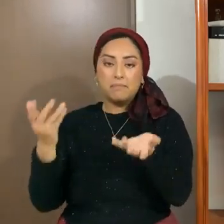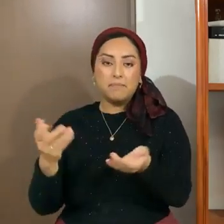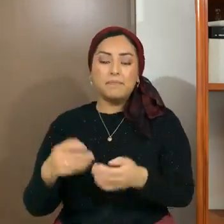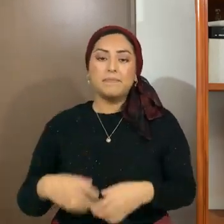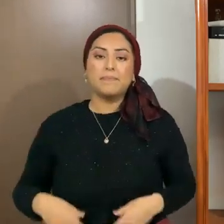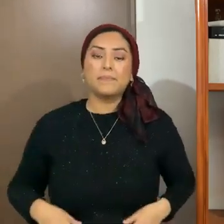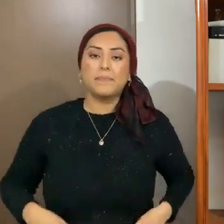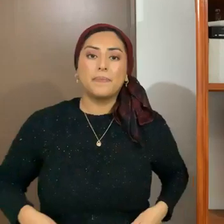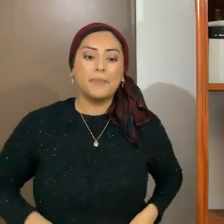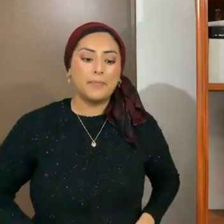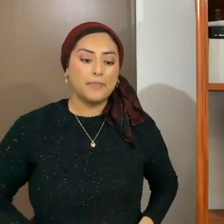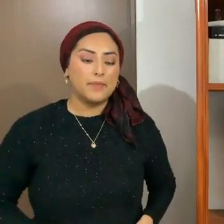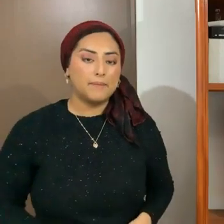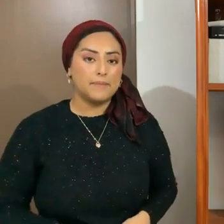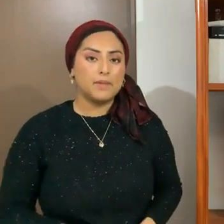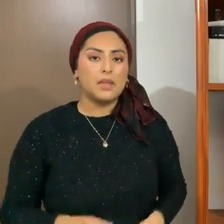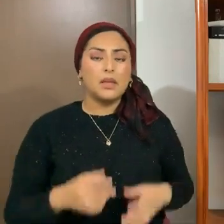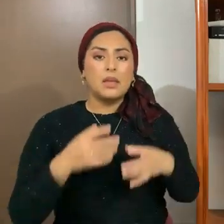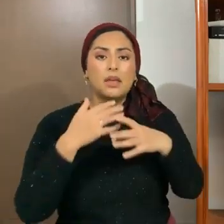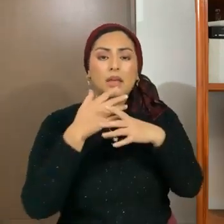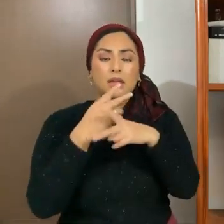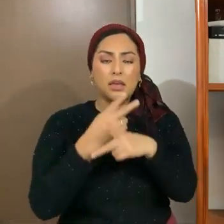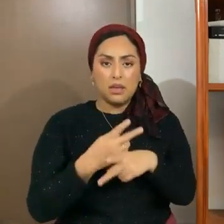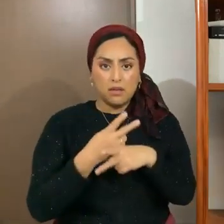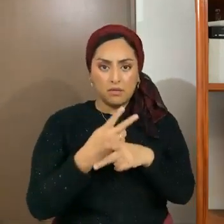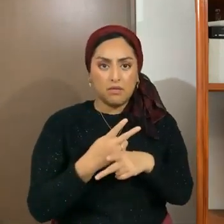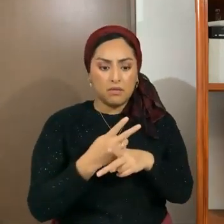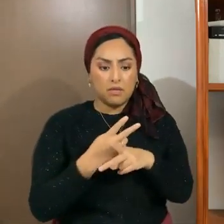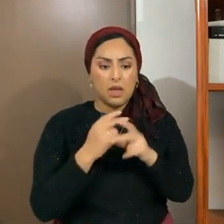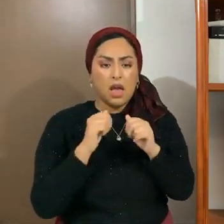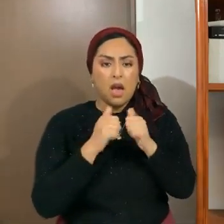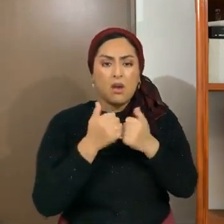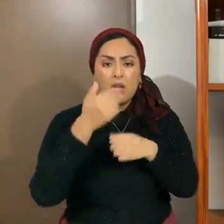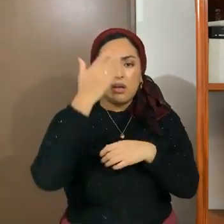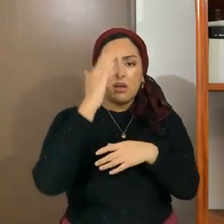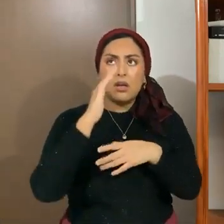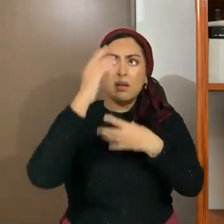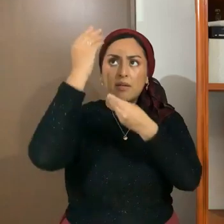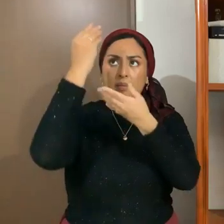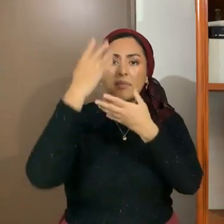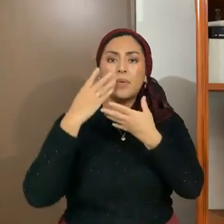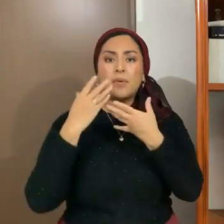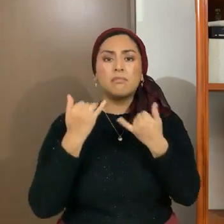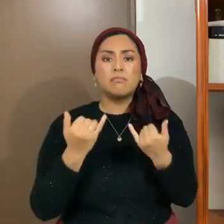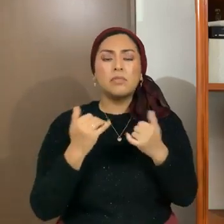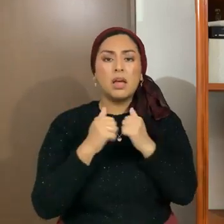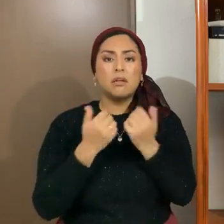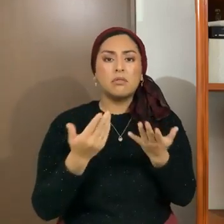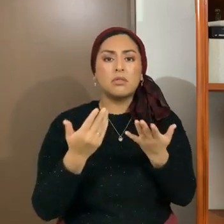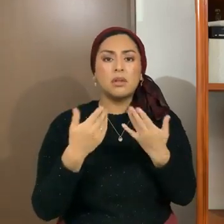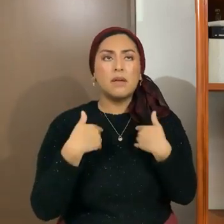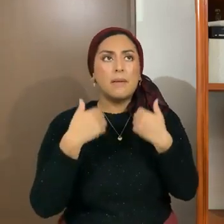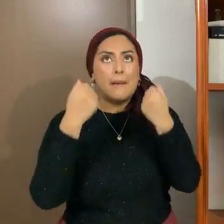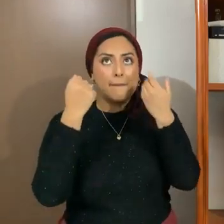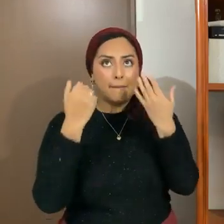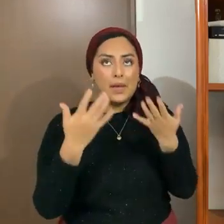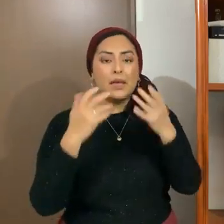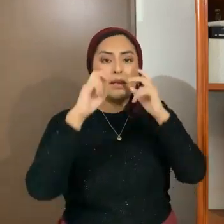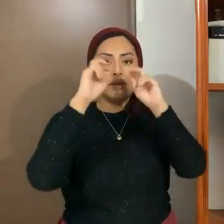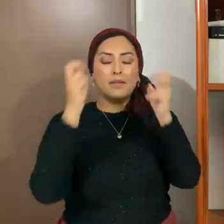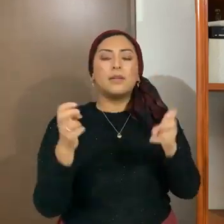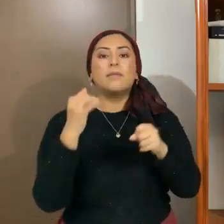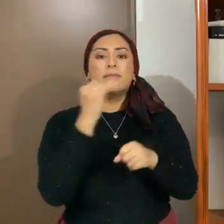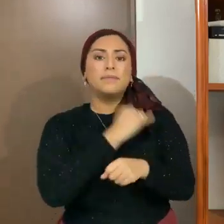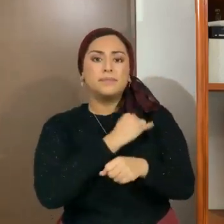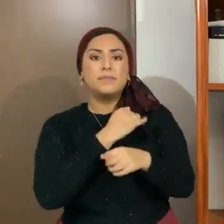está ministrando. Entonces tengan mucho cuidado. ¿Cómo habla el Eterno en estos días, amados Sahim? Hay muchos temas que nos ha